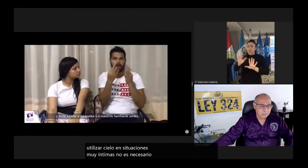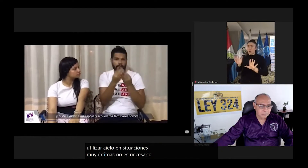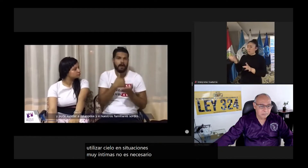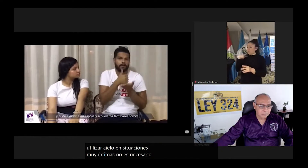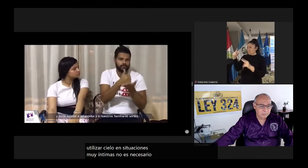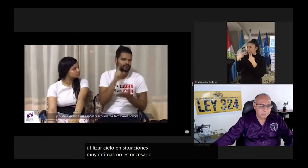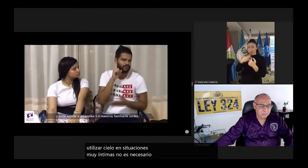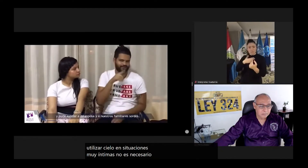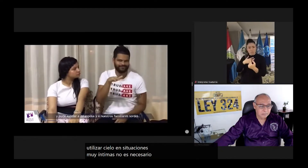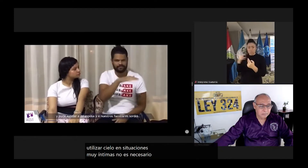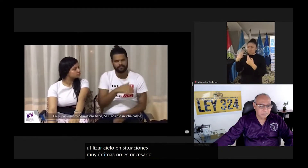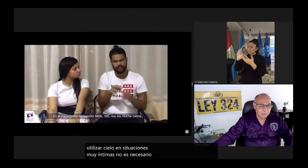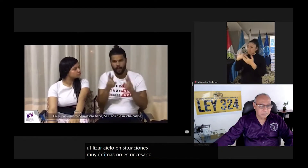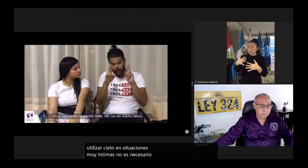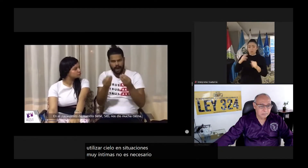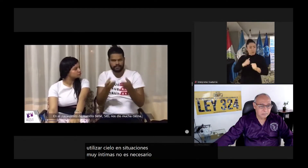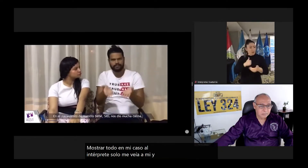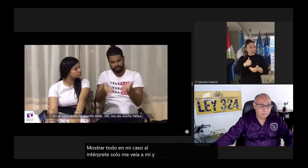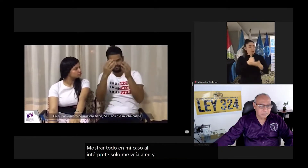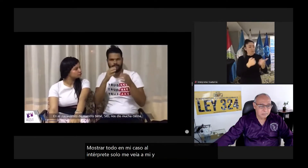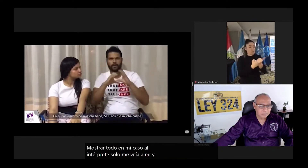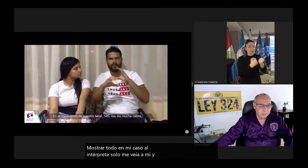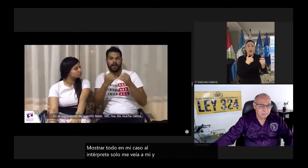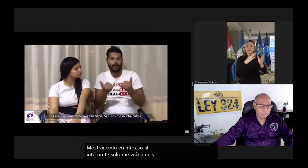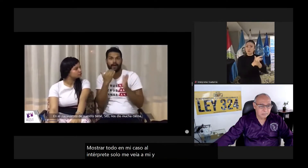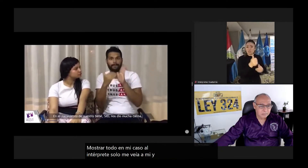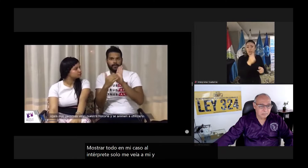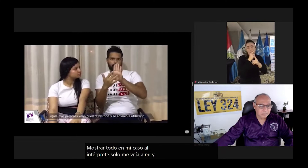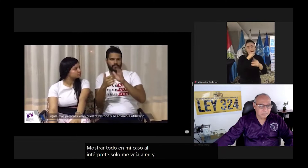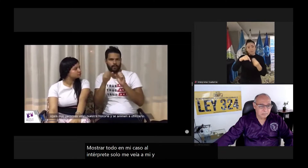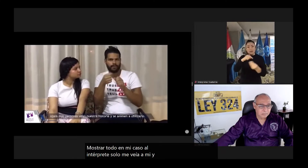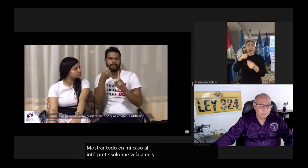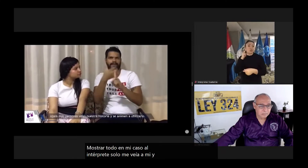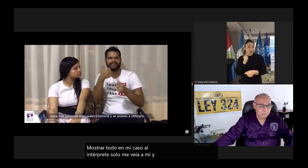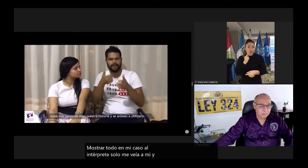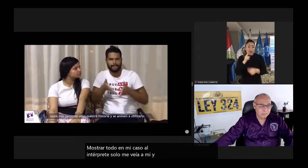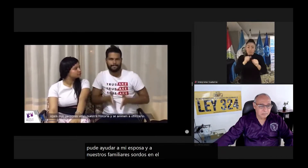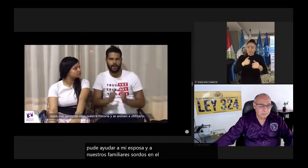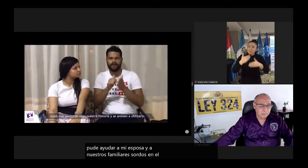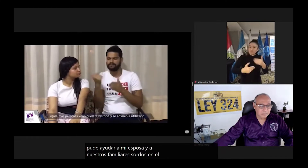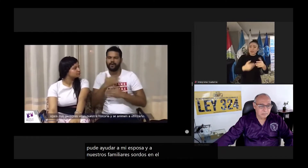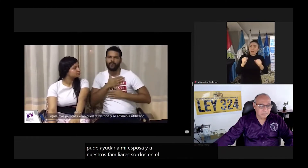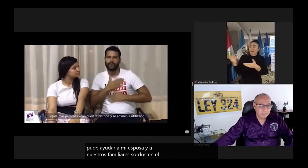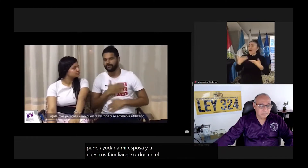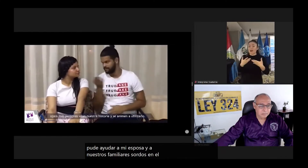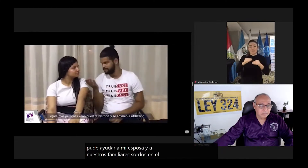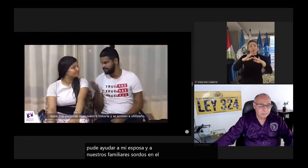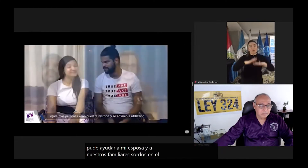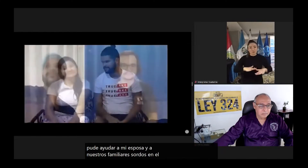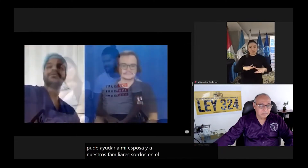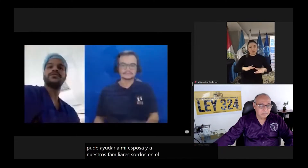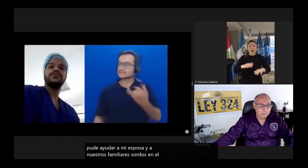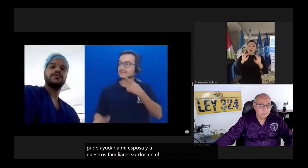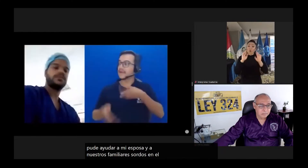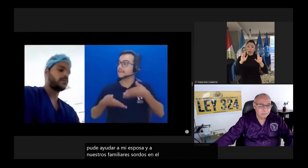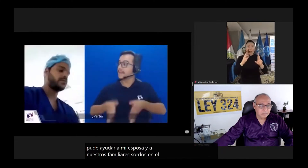ayudar a mi esposa y a nuestros familiares sordos. En el nacimiento de nuestro bebé, Ciel nos dio mucha calma. Ojalá más personas vean nuestra historia y se